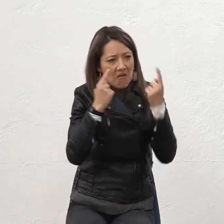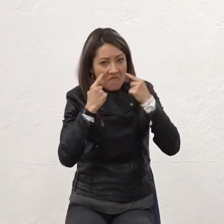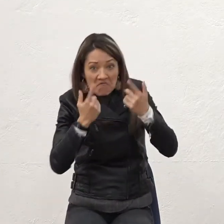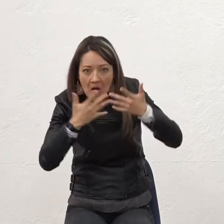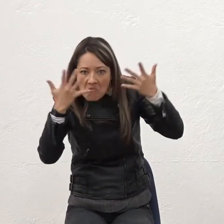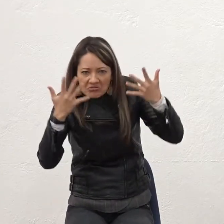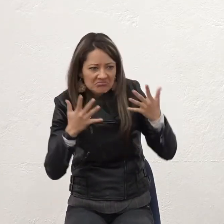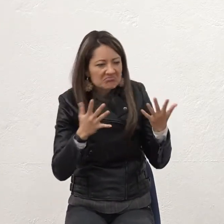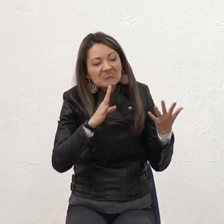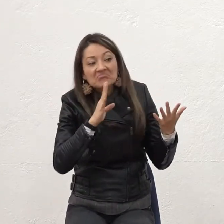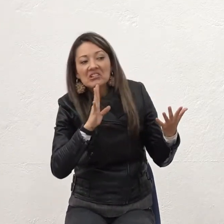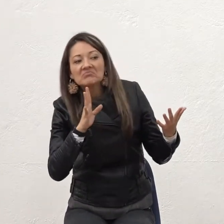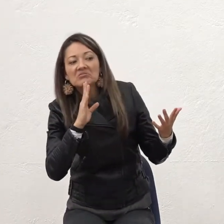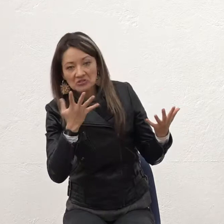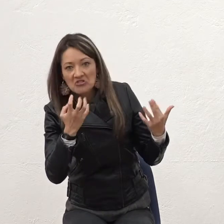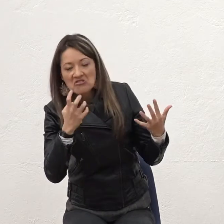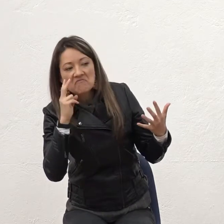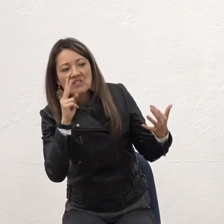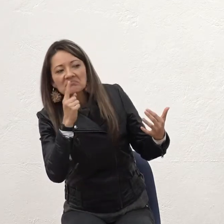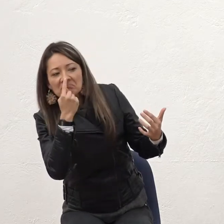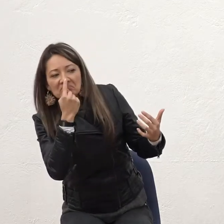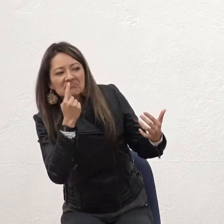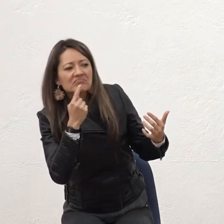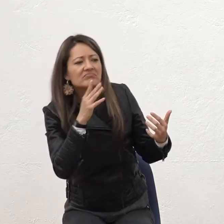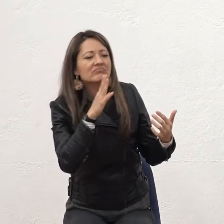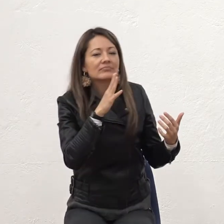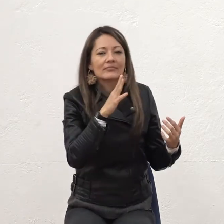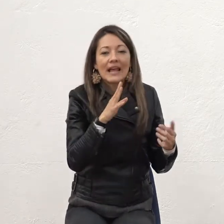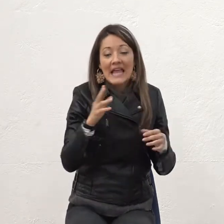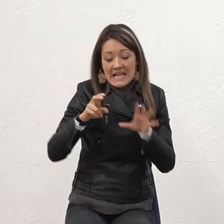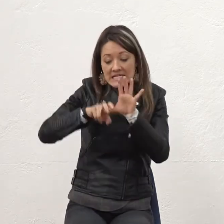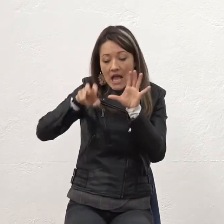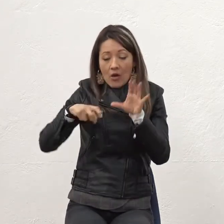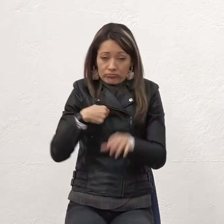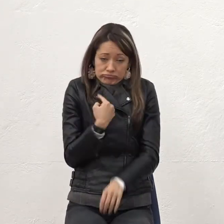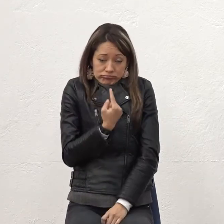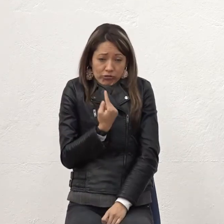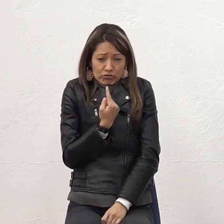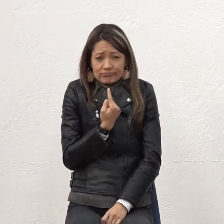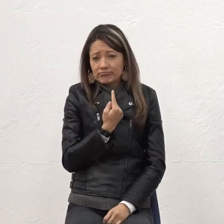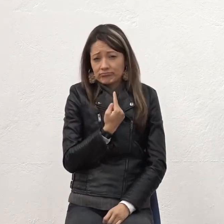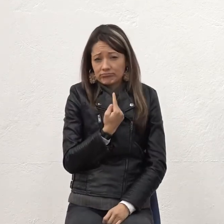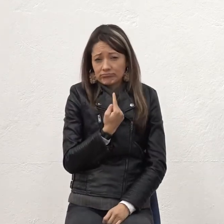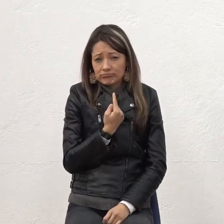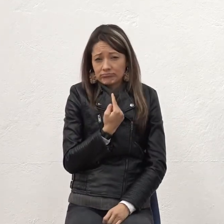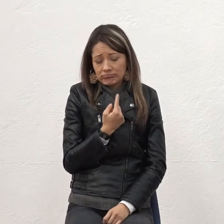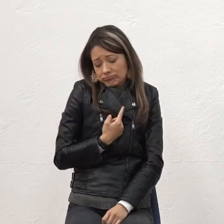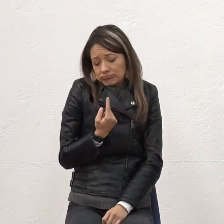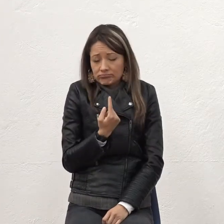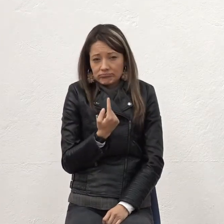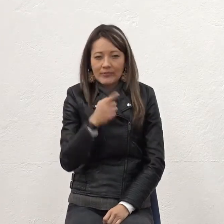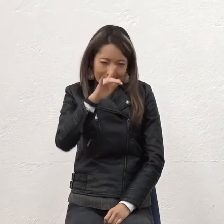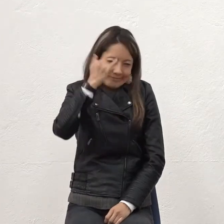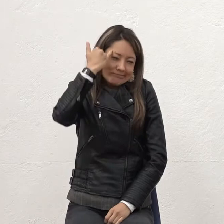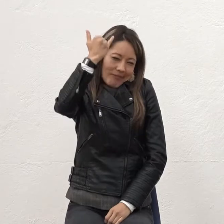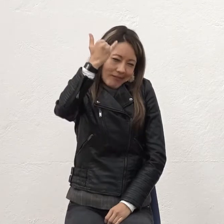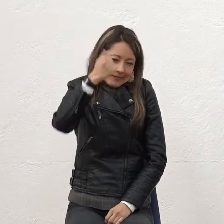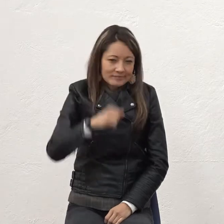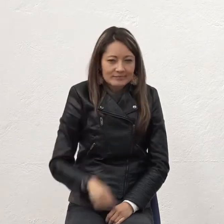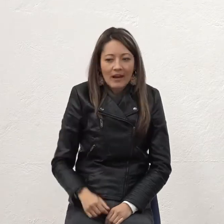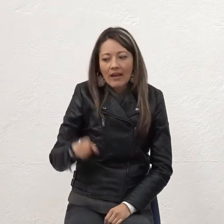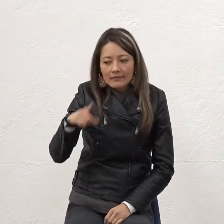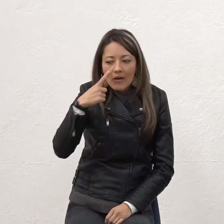qué famoso! ¿Quién es él? ¿Y con quién estaba Zaqueo? Solo. Pues imagínese un